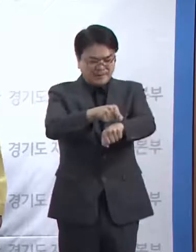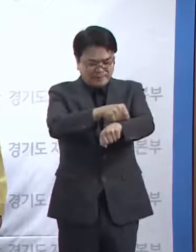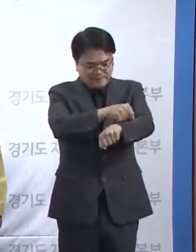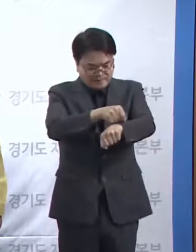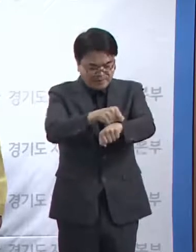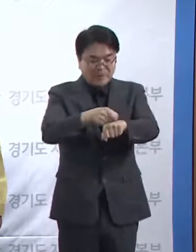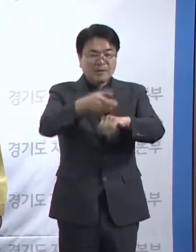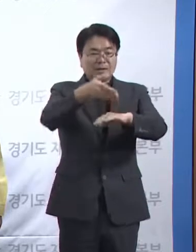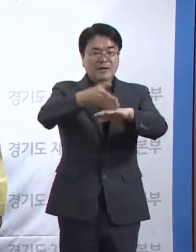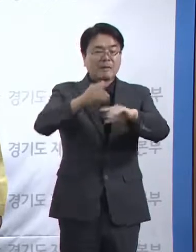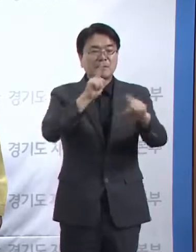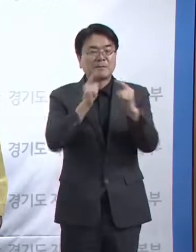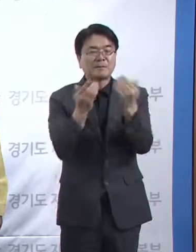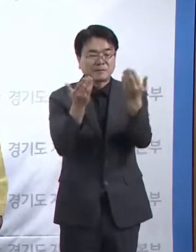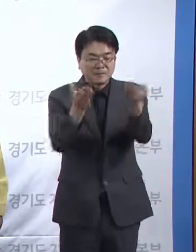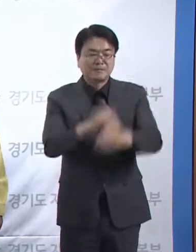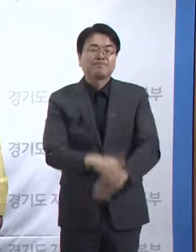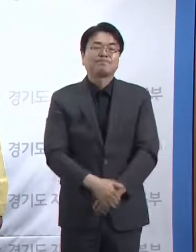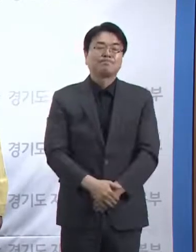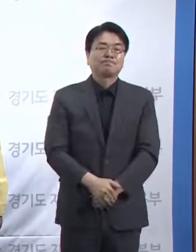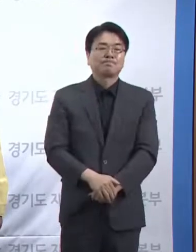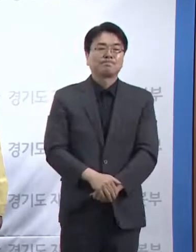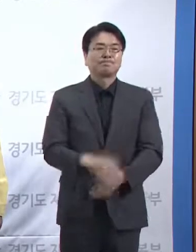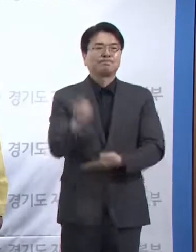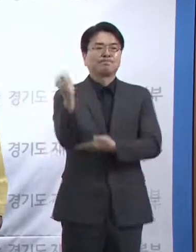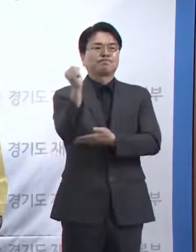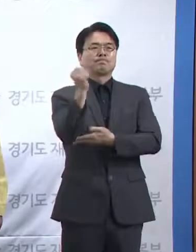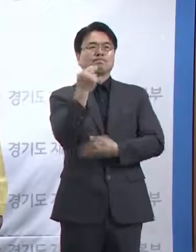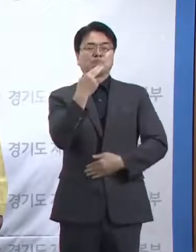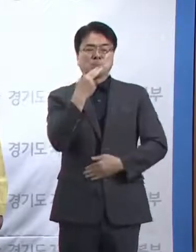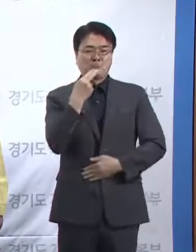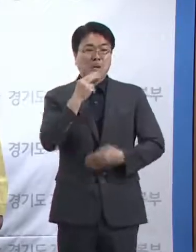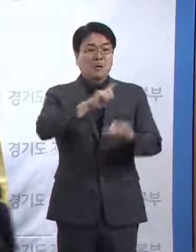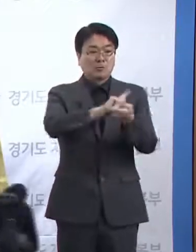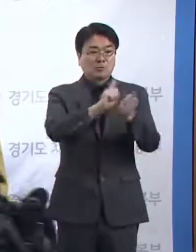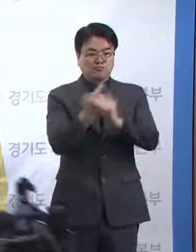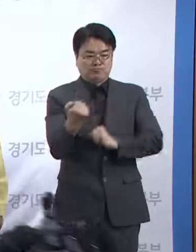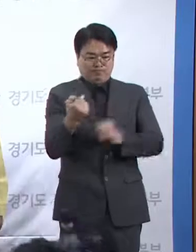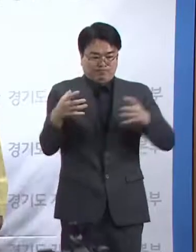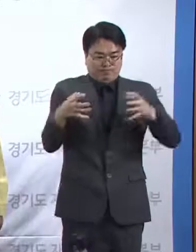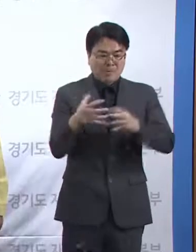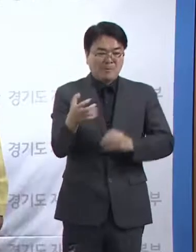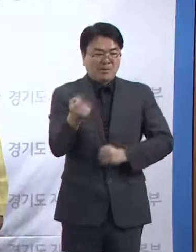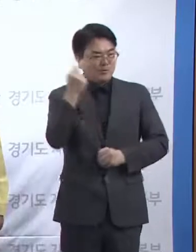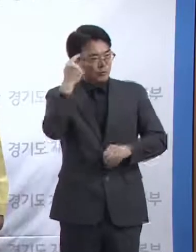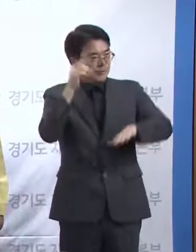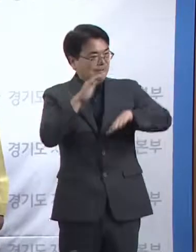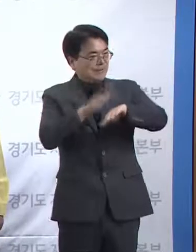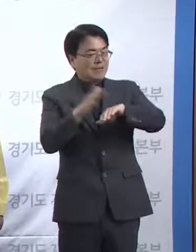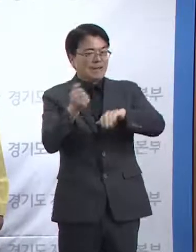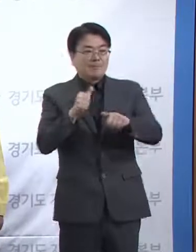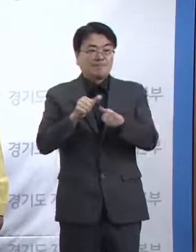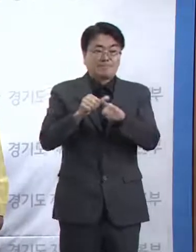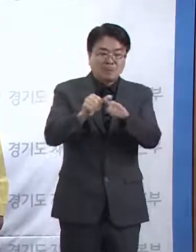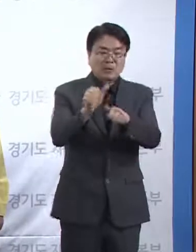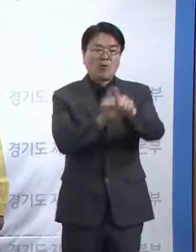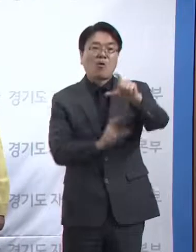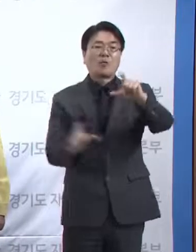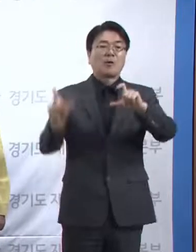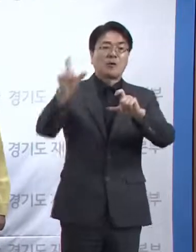다시 한번 드립니다. 흔들림 없는 협치로 우리에게 닥친 위기를 슬기롭게 이겨내고